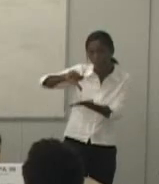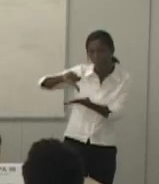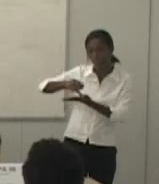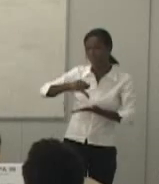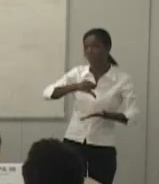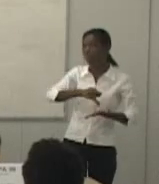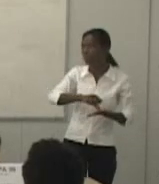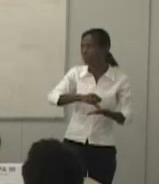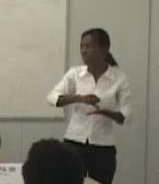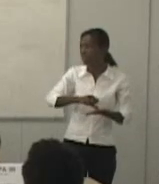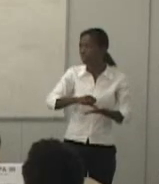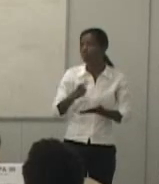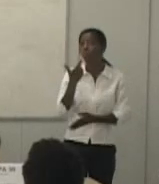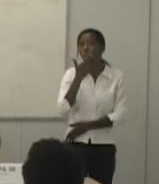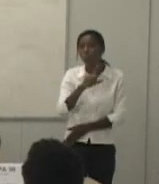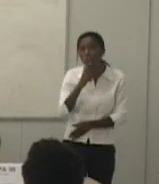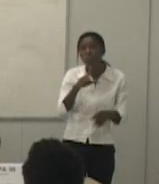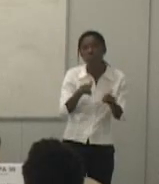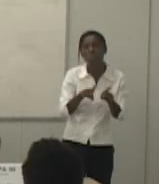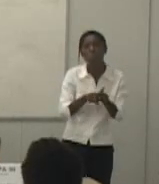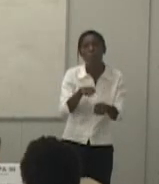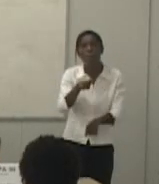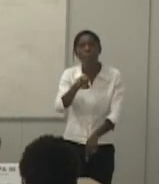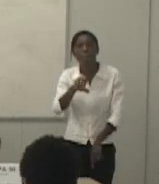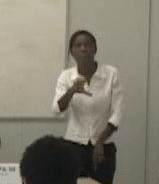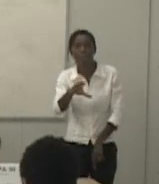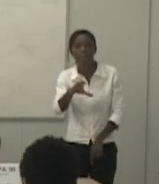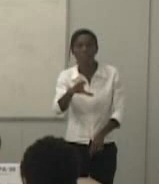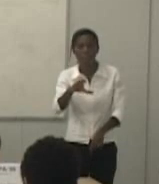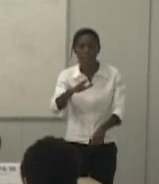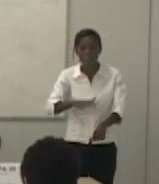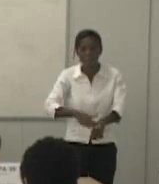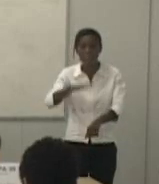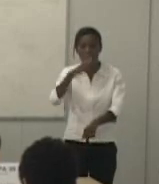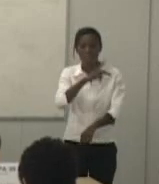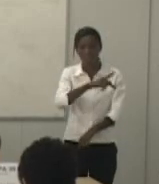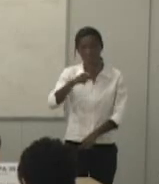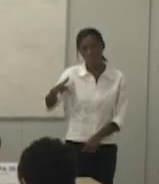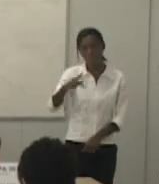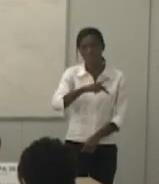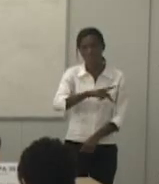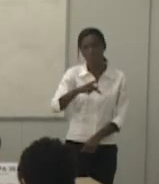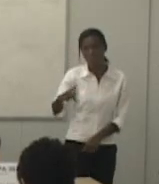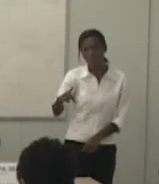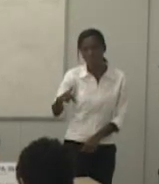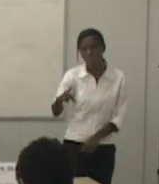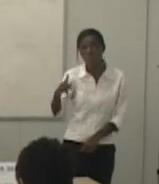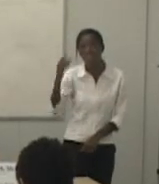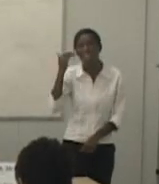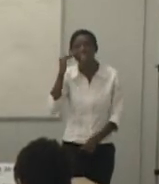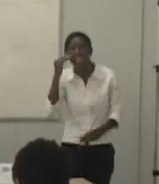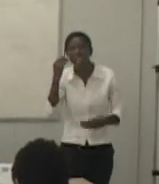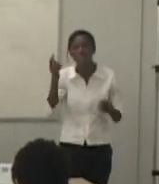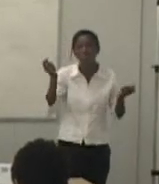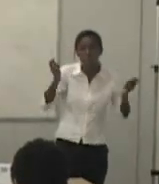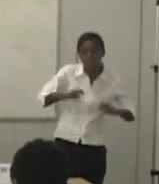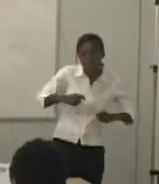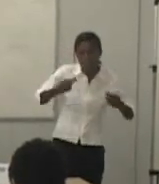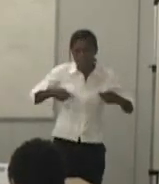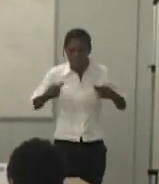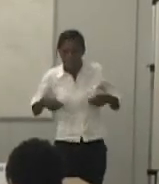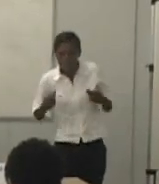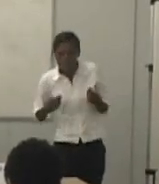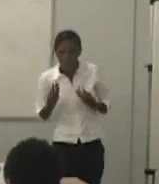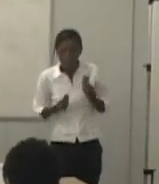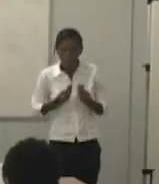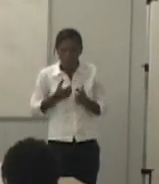conseguiu junto ao MEC mais professores do que o inicialmente destinados para cá entendendo a necessidade por exemplo de oferta